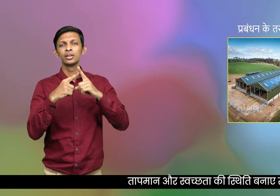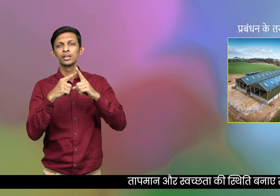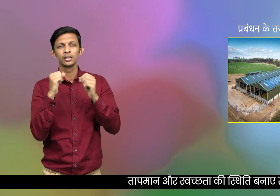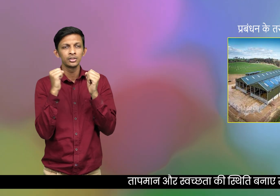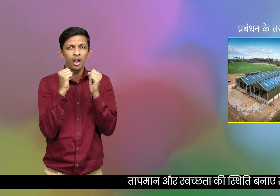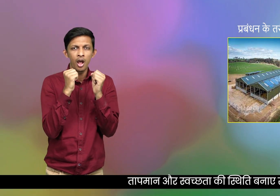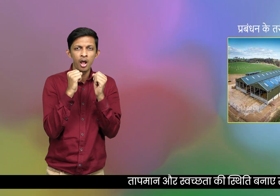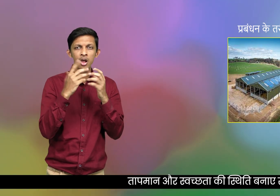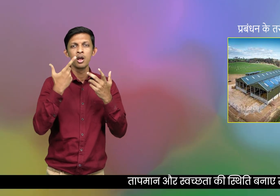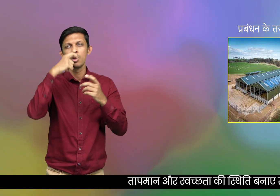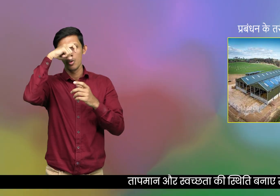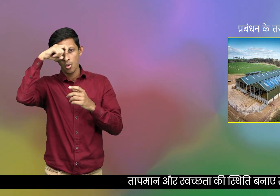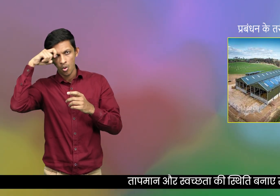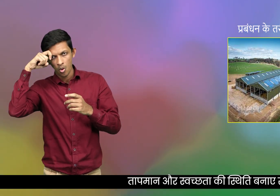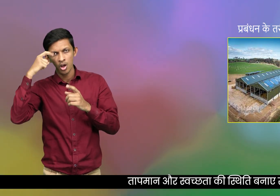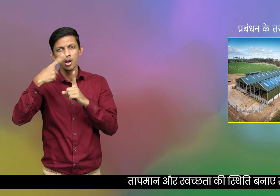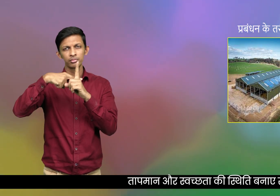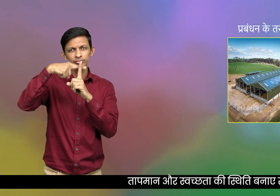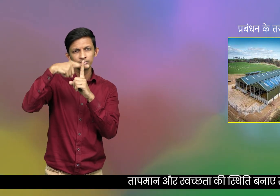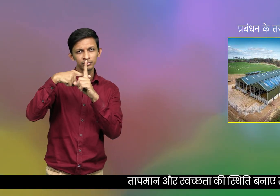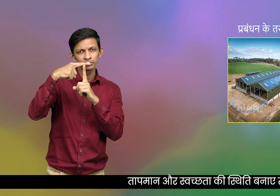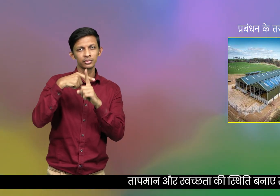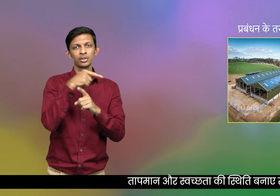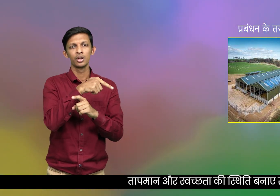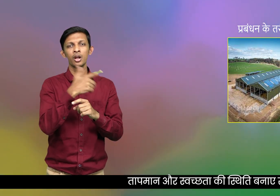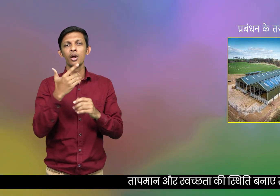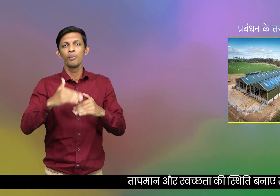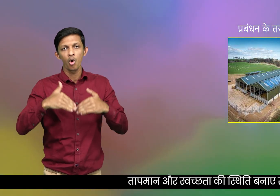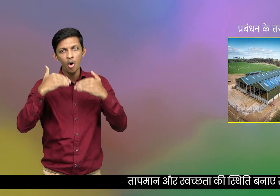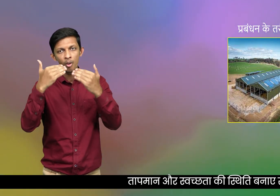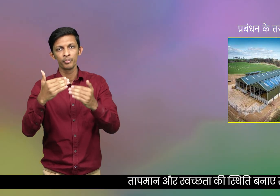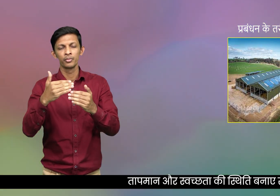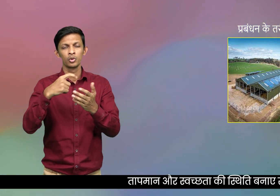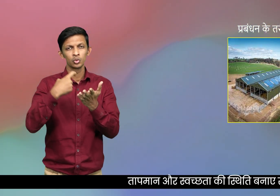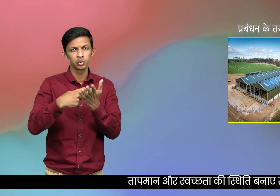स्थिति बनाए रखना।